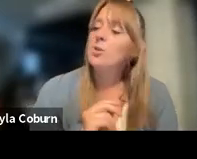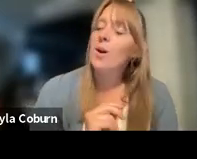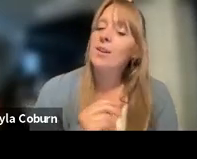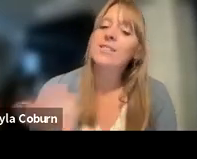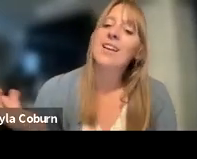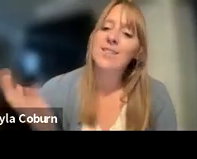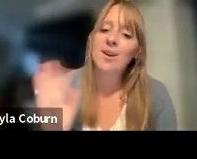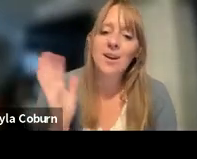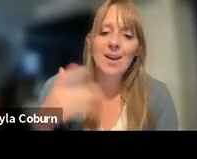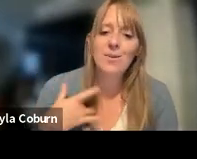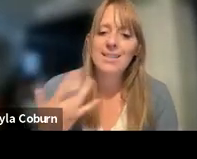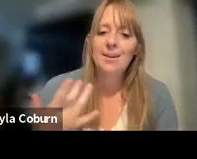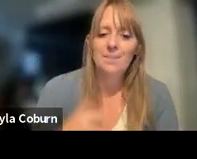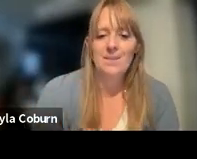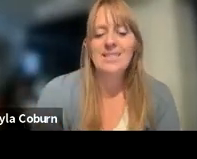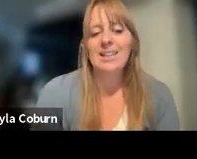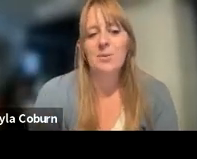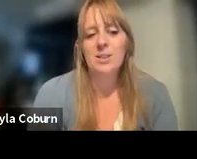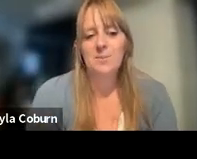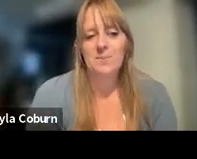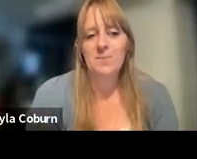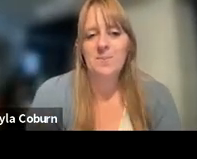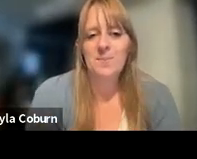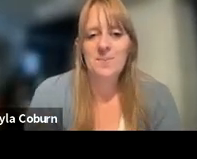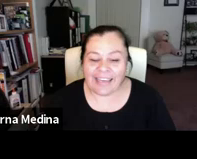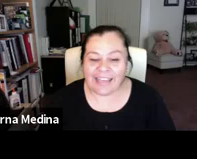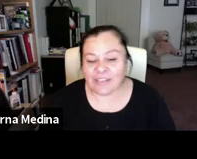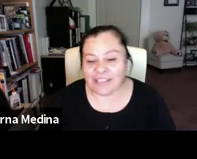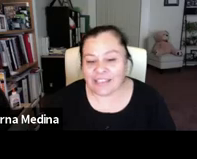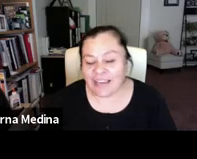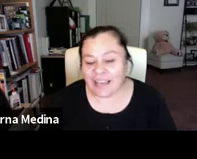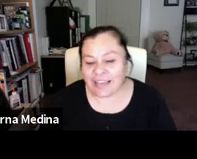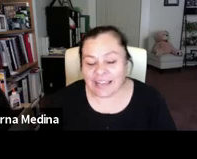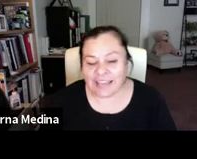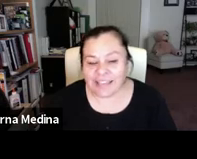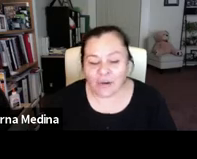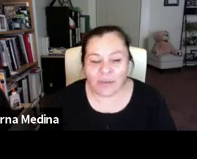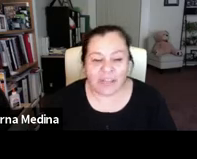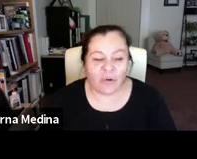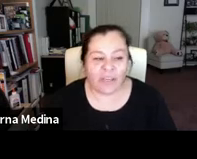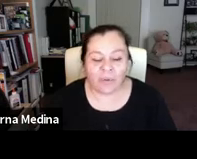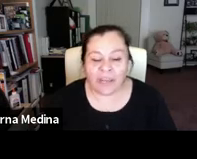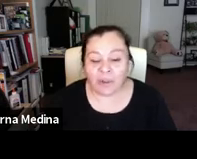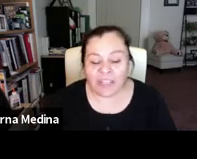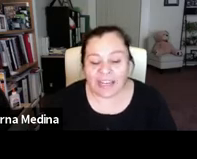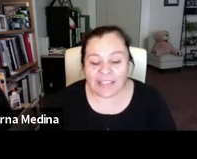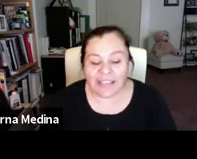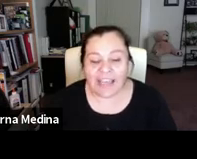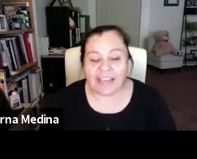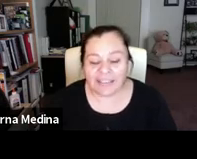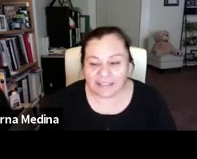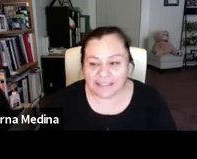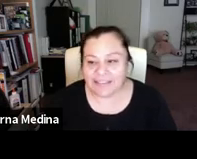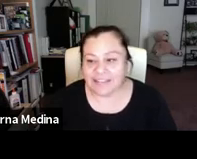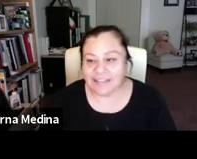and turns around and says, "Oh, hey, what's up?" in sign language. Y entonces alguien está comiendo y él voltea y le dice,